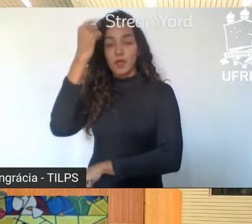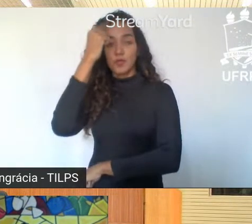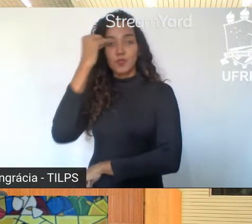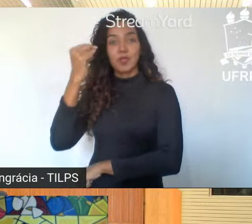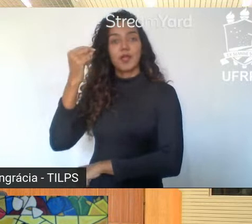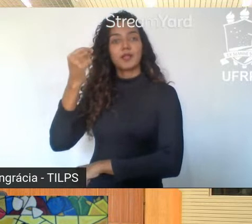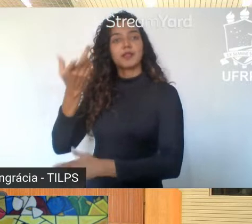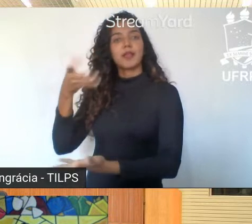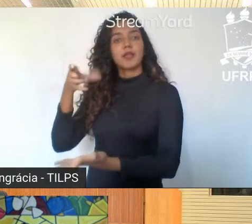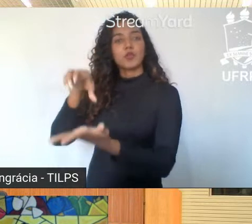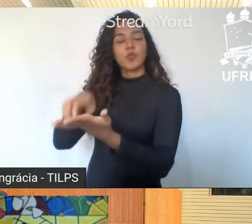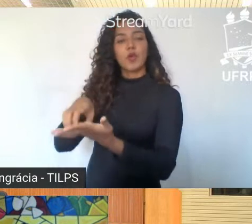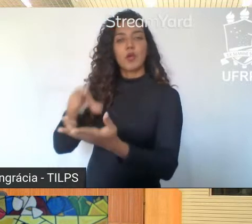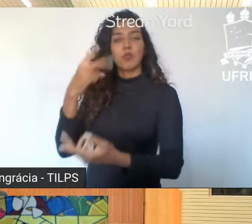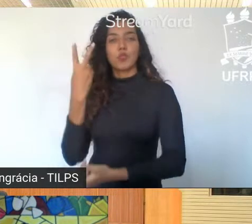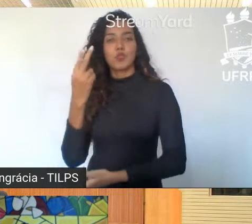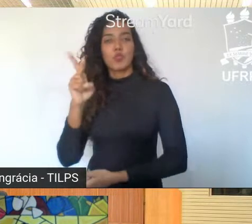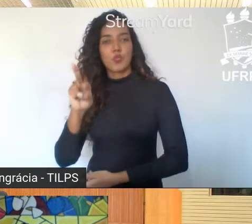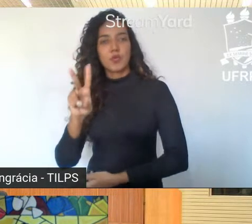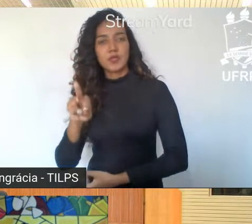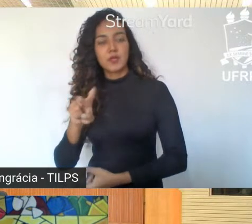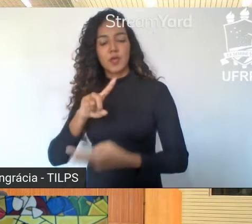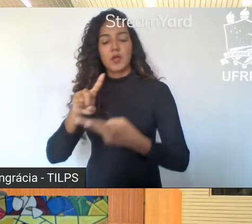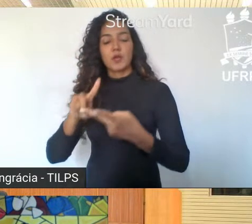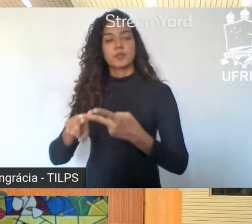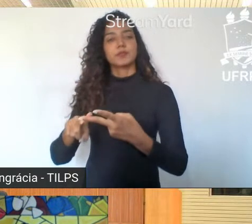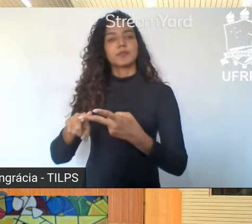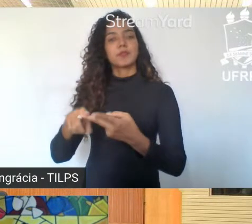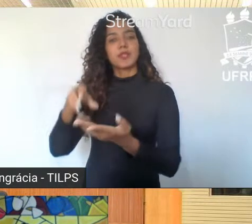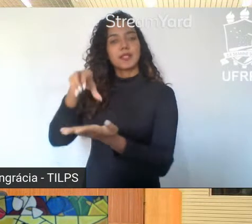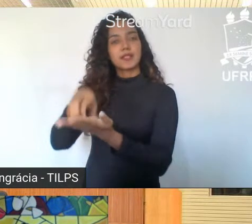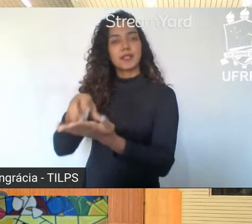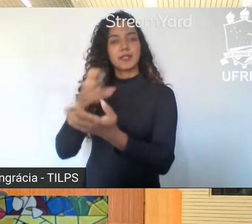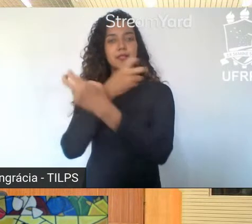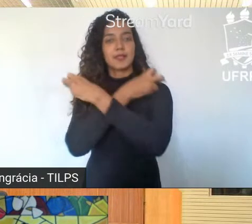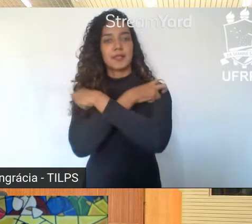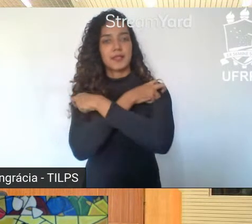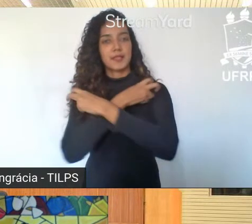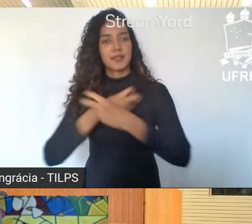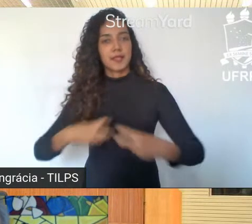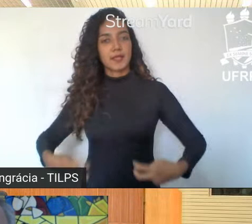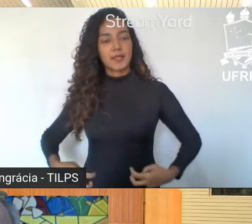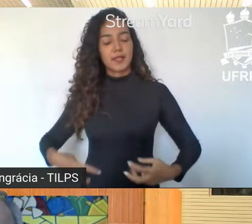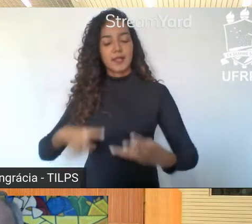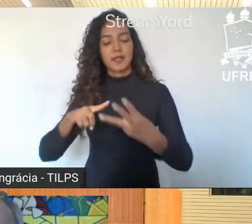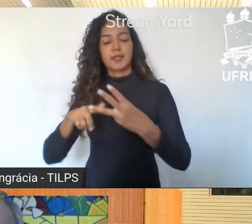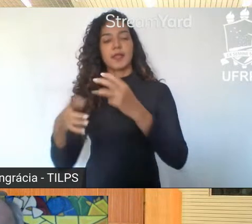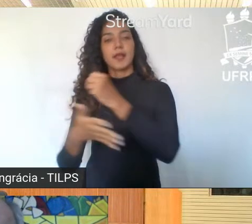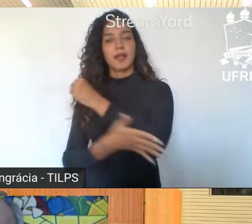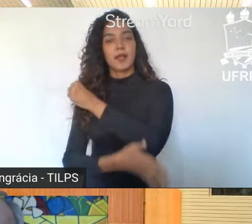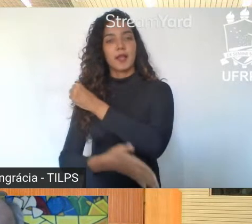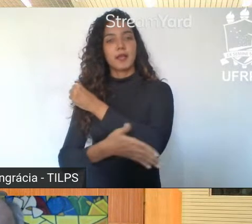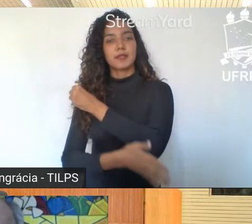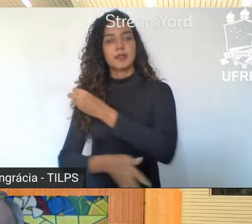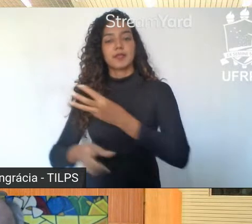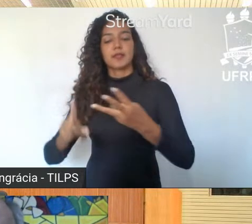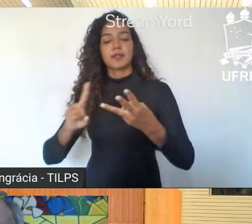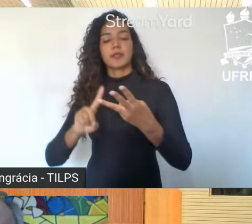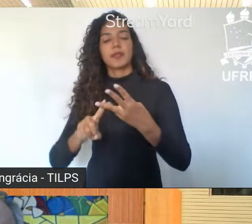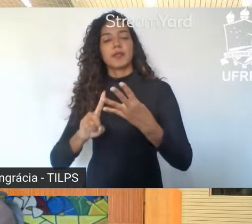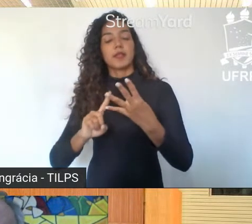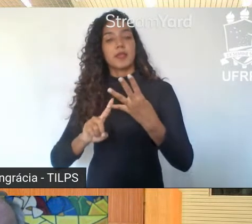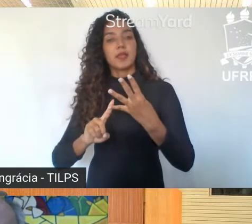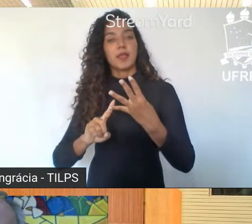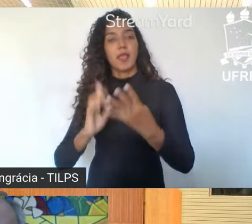Dois Irmãos, sede, e nas unidades acadêmicas de Serra Talhada, Cabo de Santo Agostinho e Belo